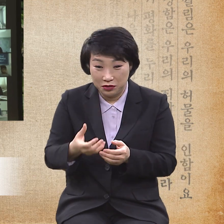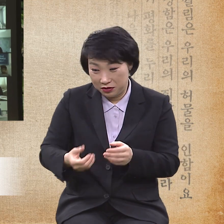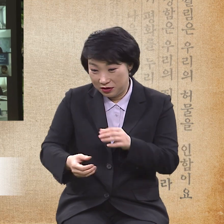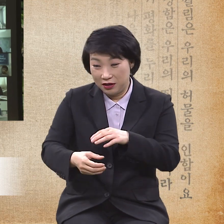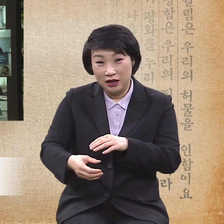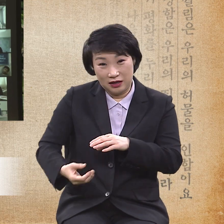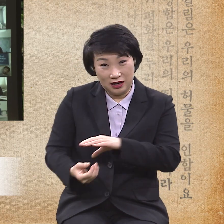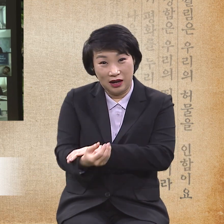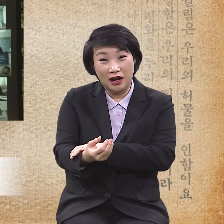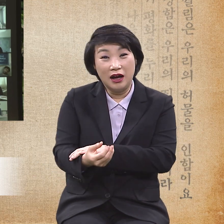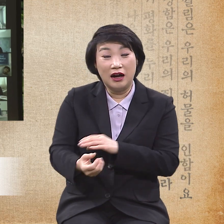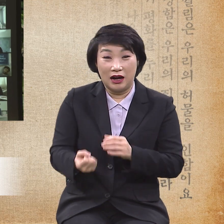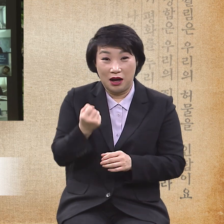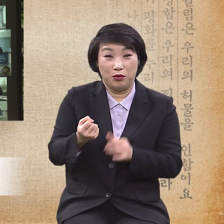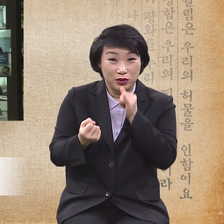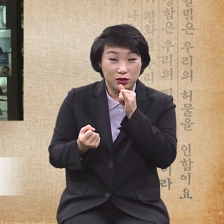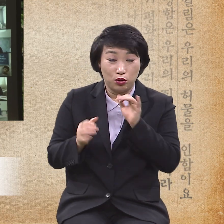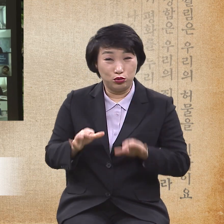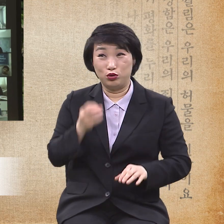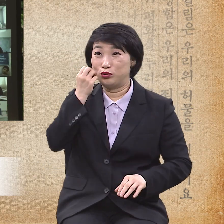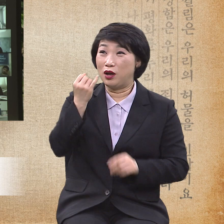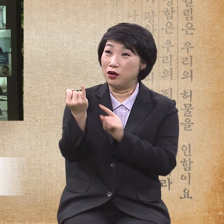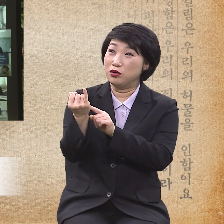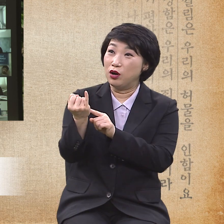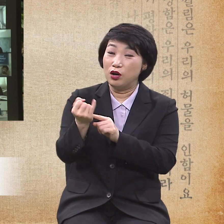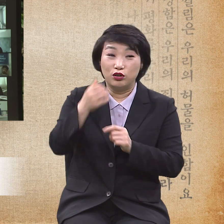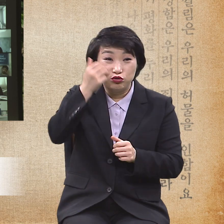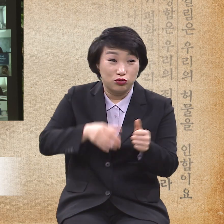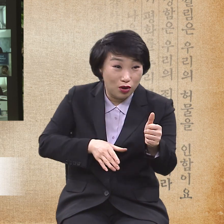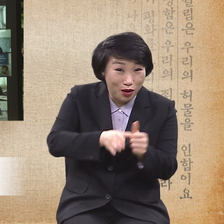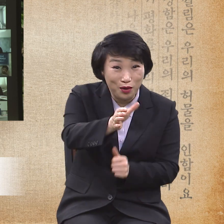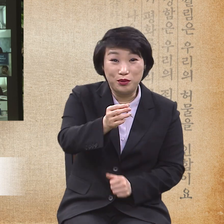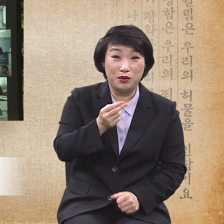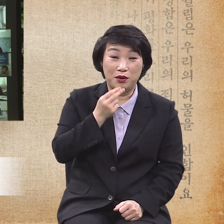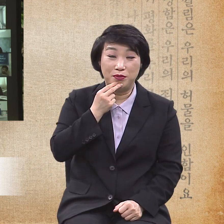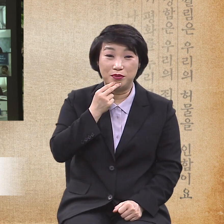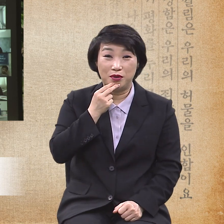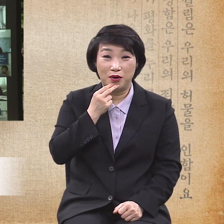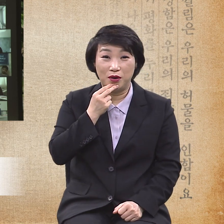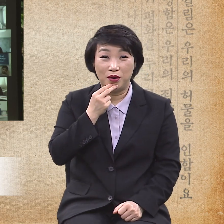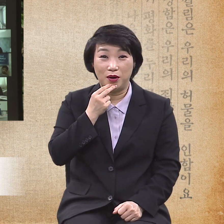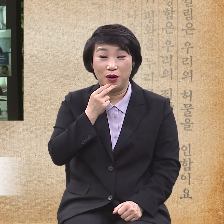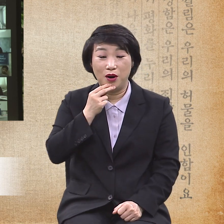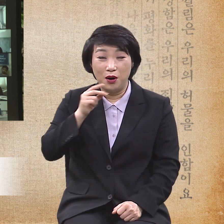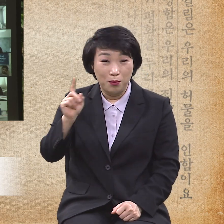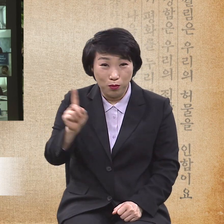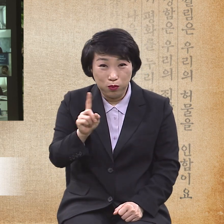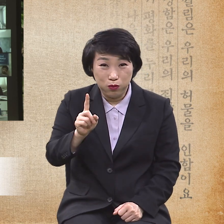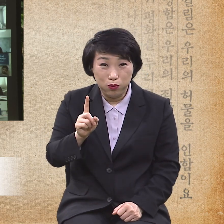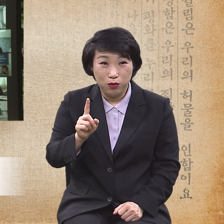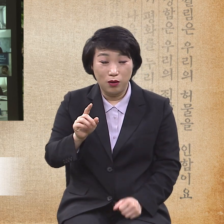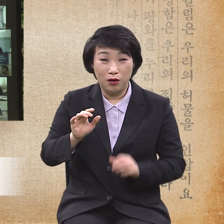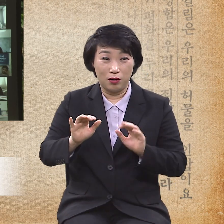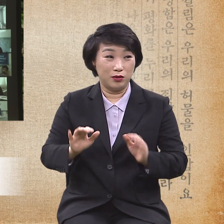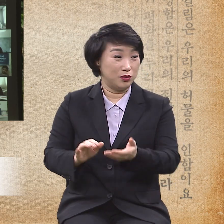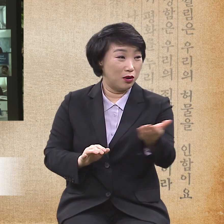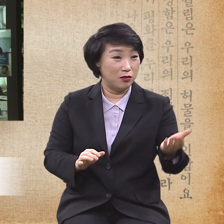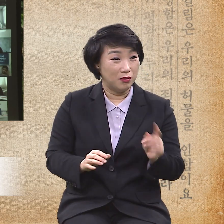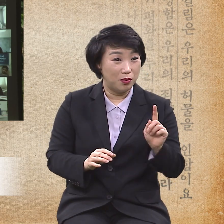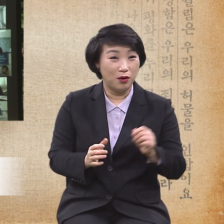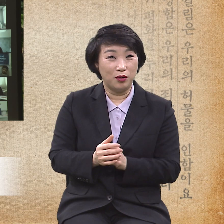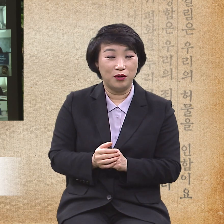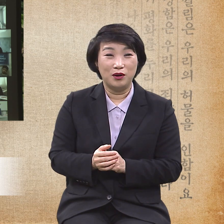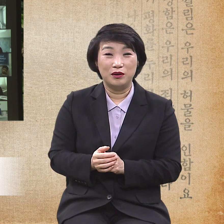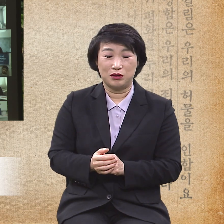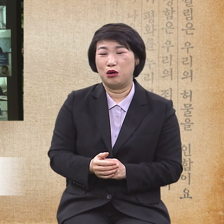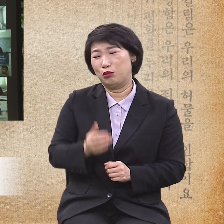근데 참 신기해요. 누구에게 애고자를 하거나 전혀 세상으로 하는